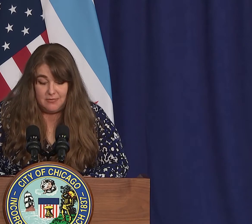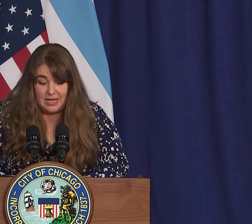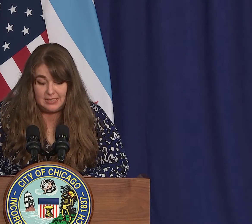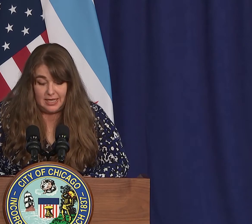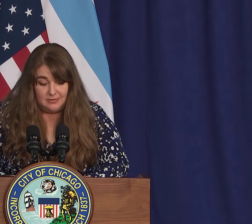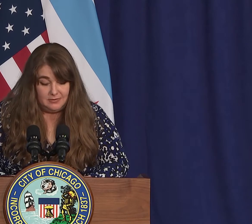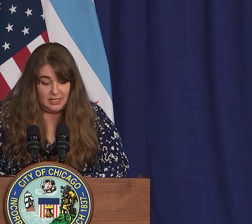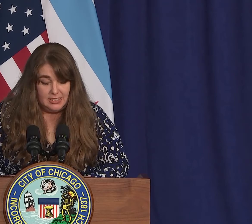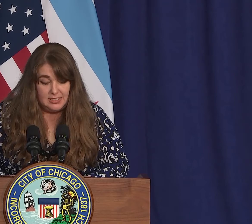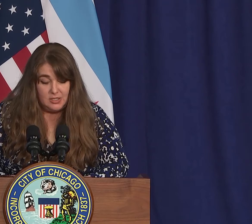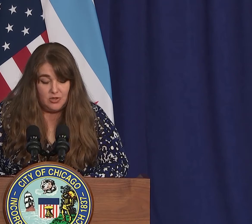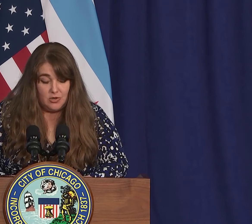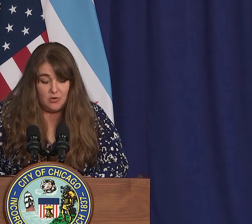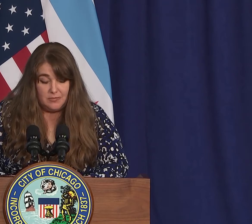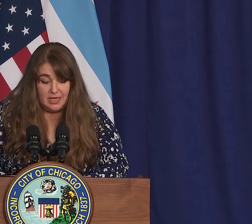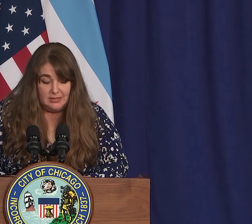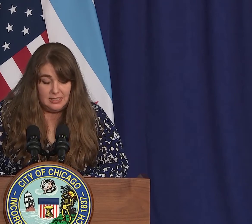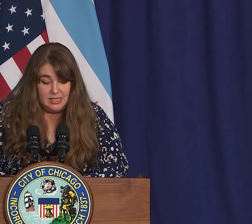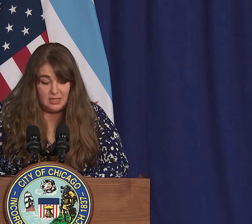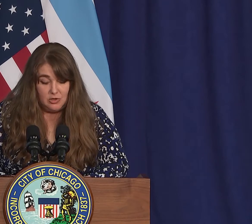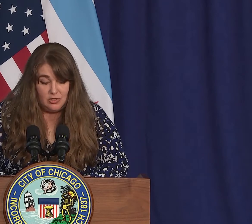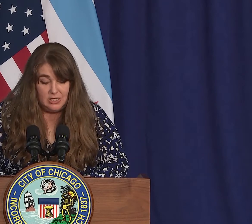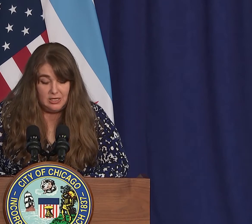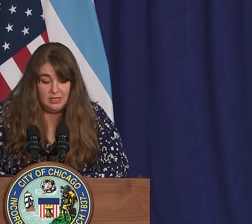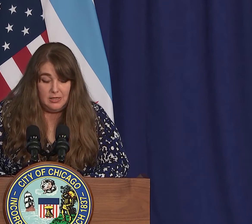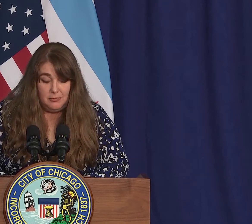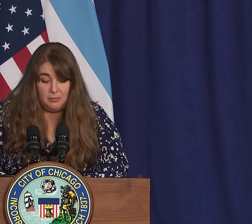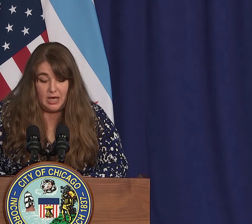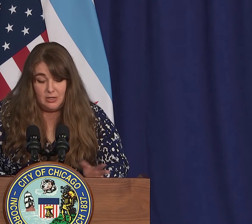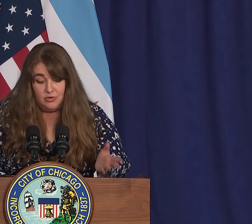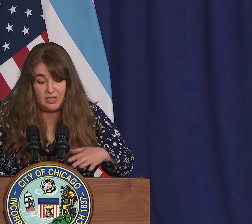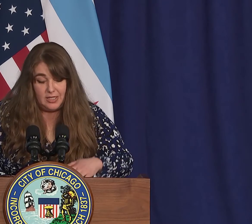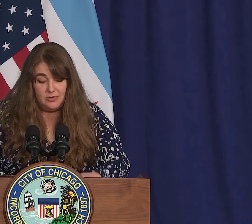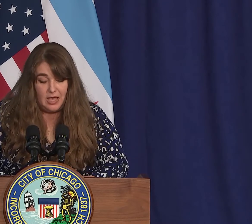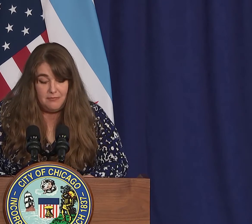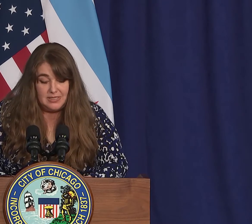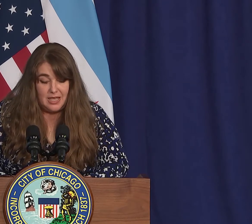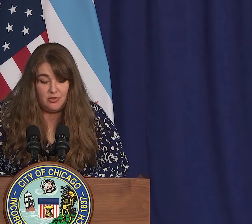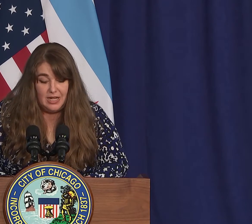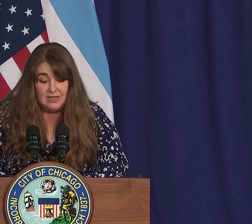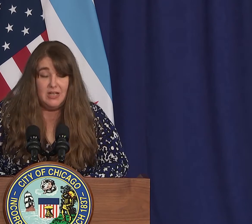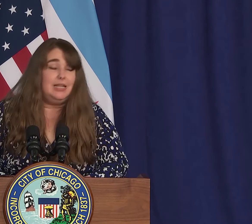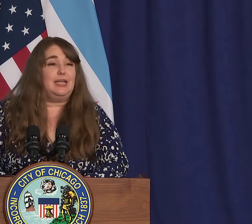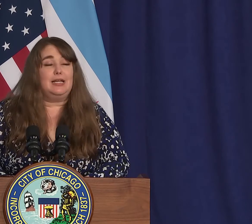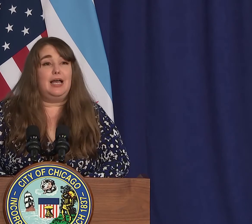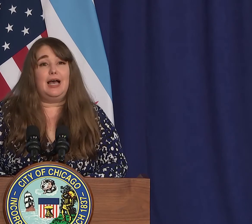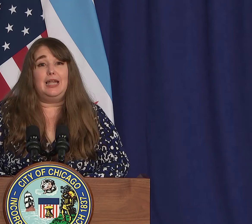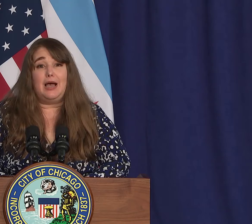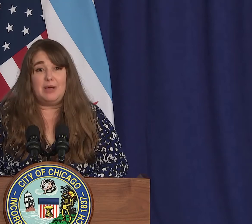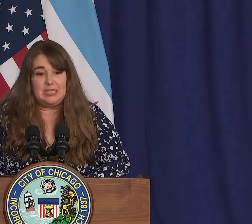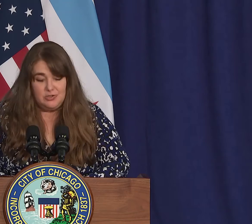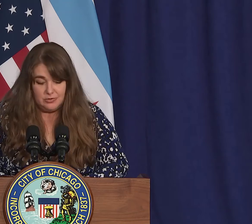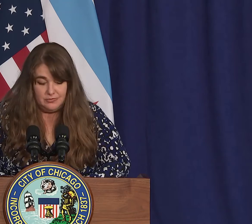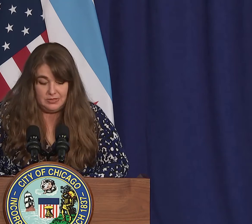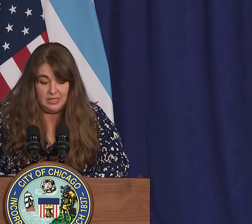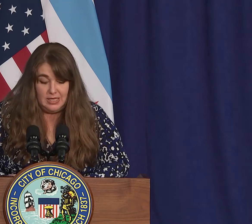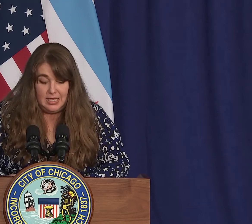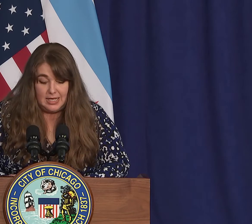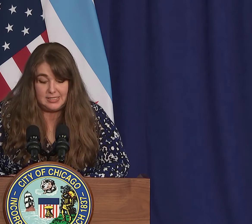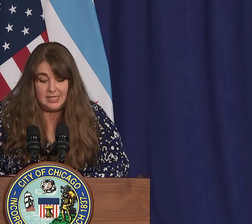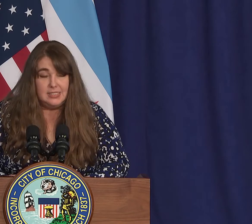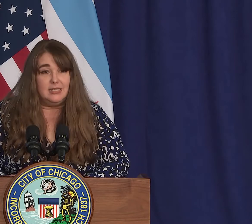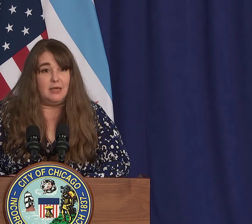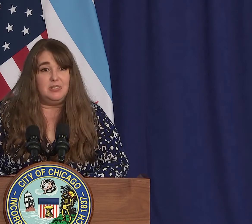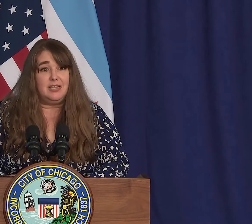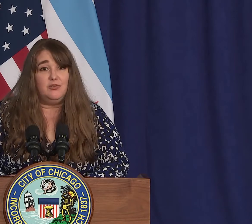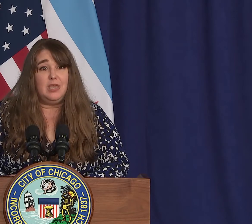Texas, Nebraska, el Distrito de Columbia y Kentucky, al contrario, han pasado del nivel naranja al amarillo.